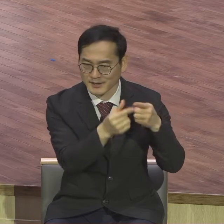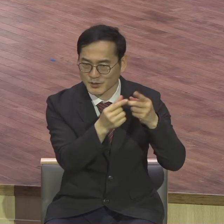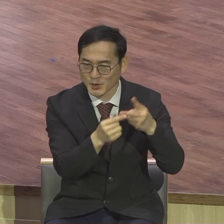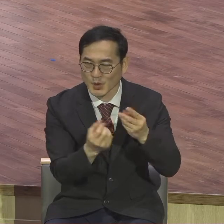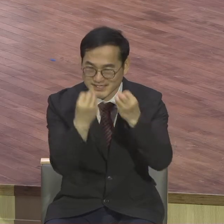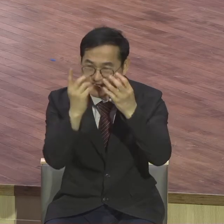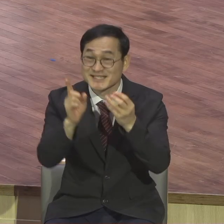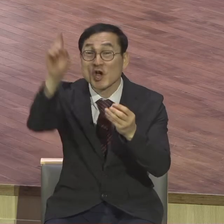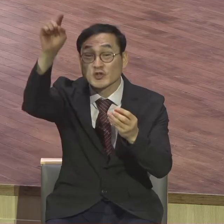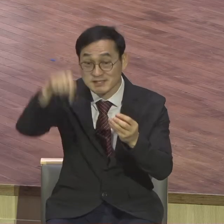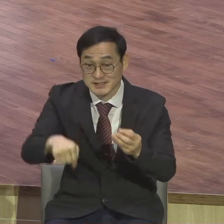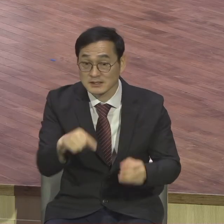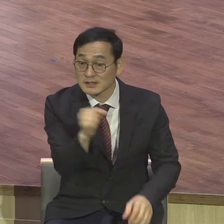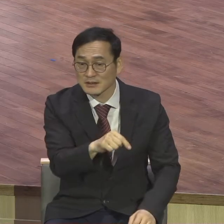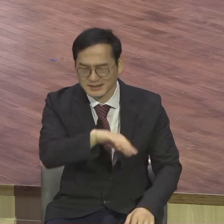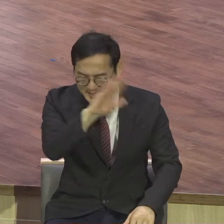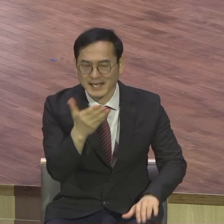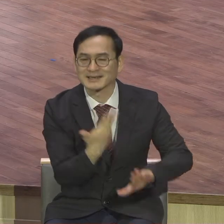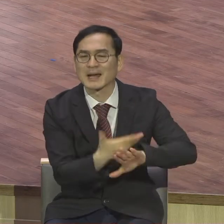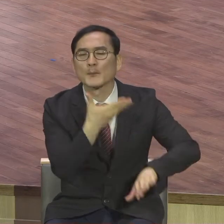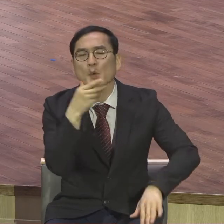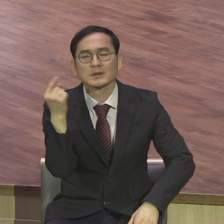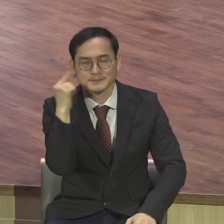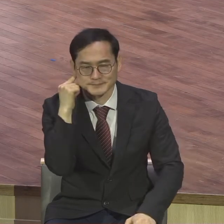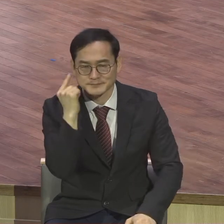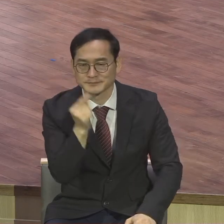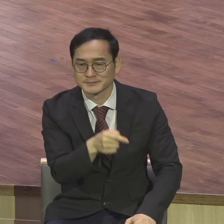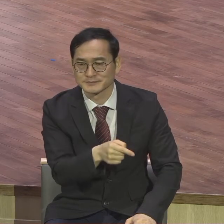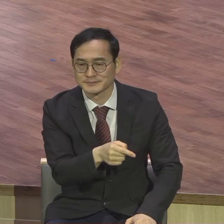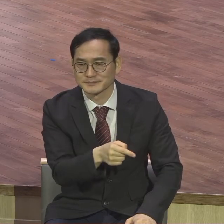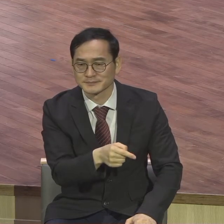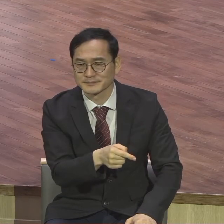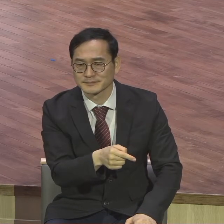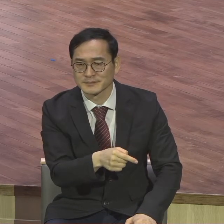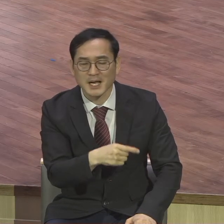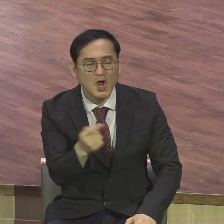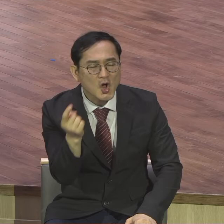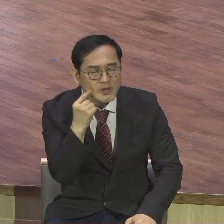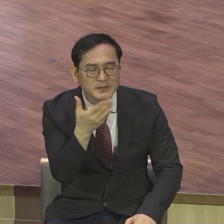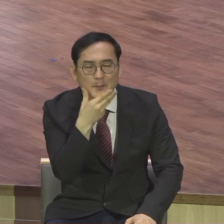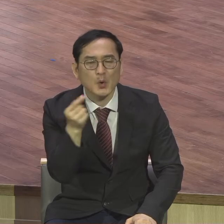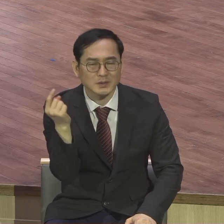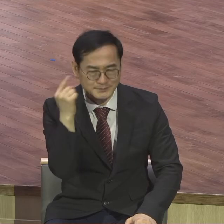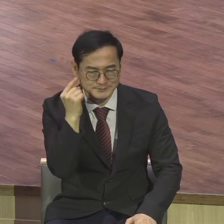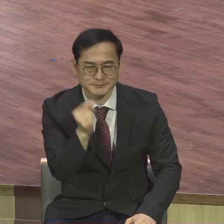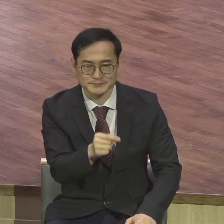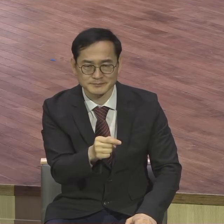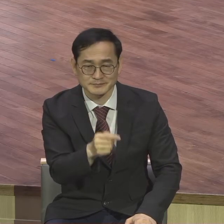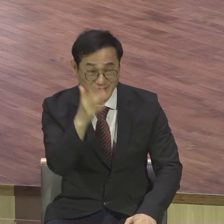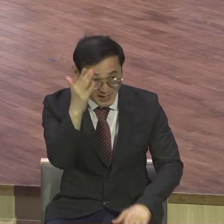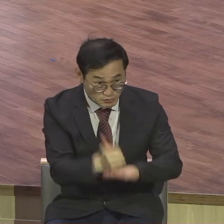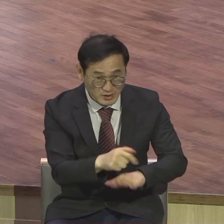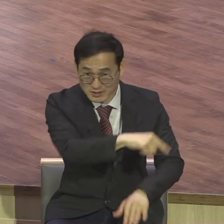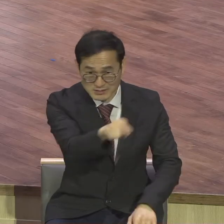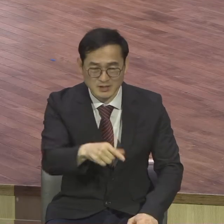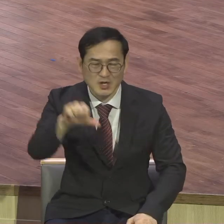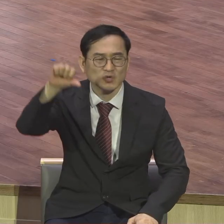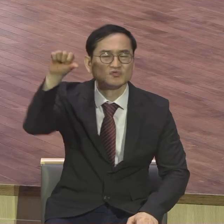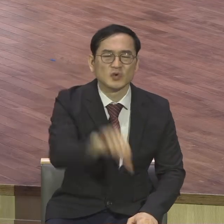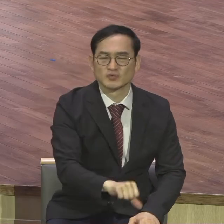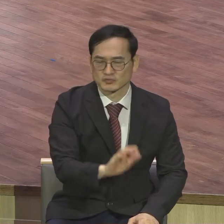전부 다른 복음이에요. 복음 아니에요 그거. 사실은 저주를 받을지어다. 저주의 저주. 이